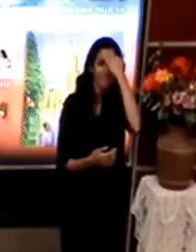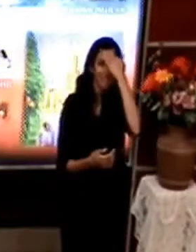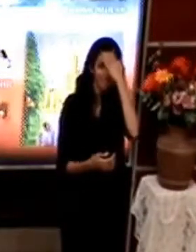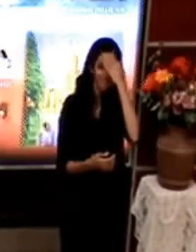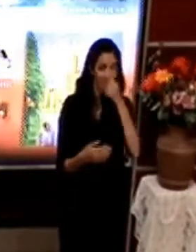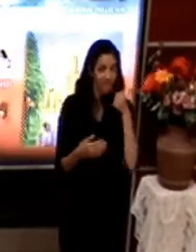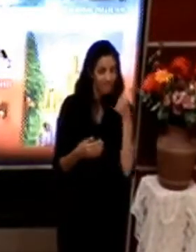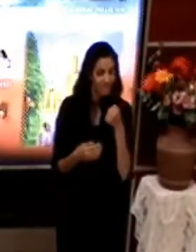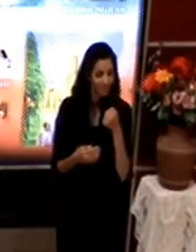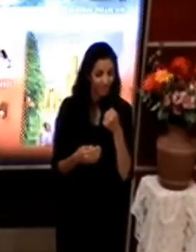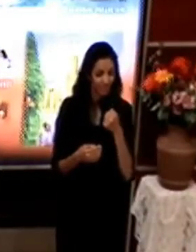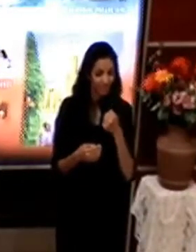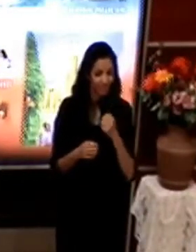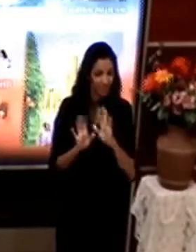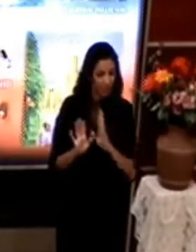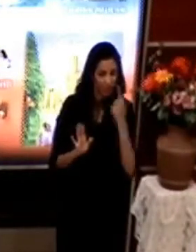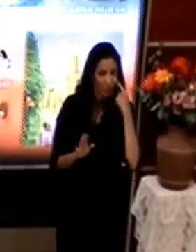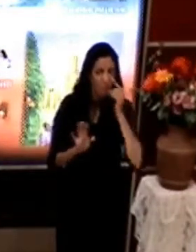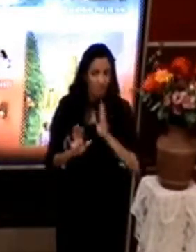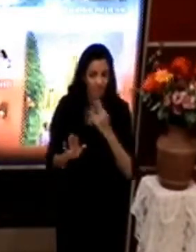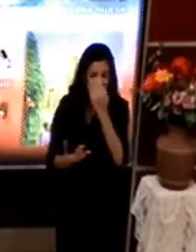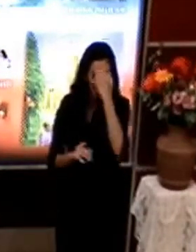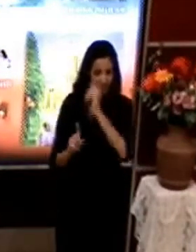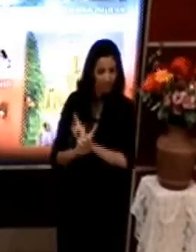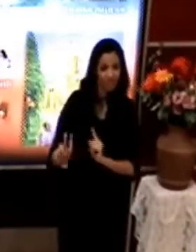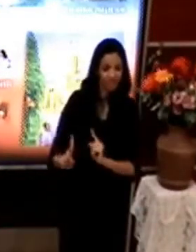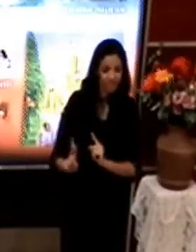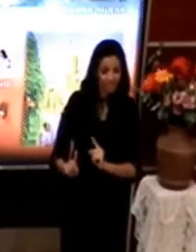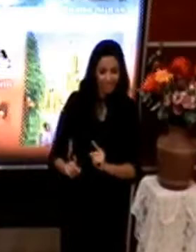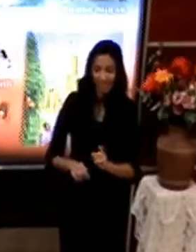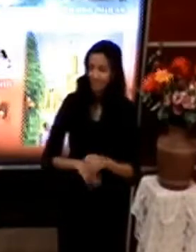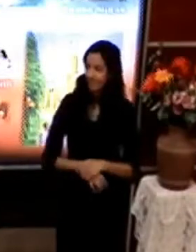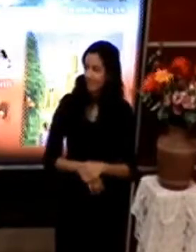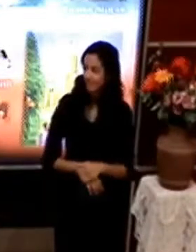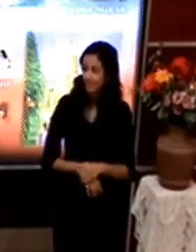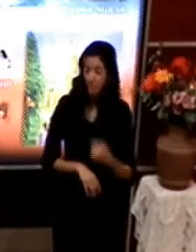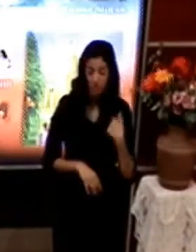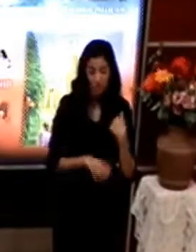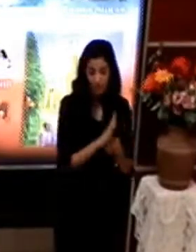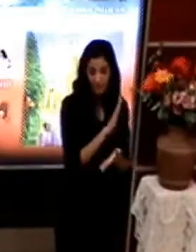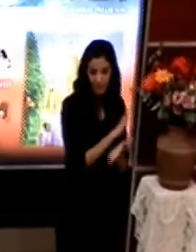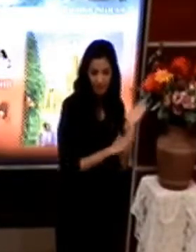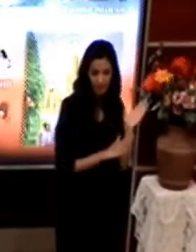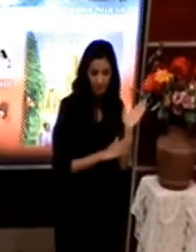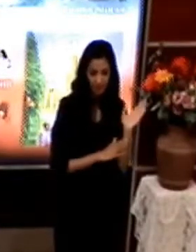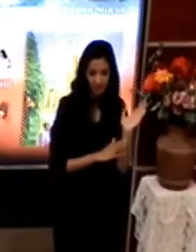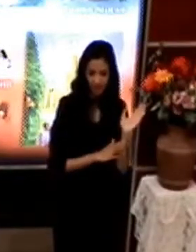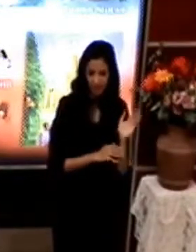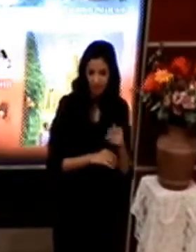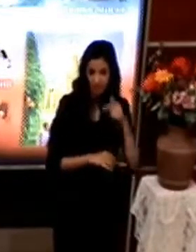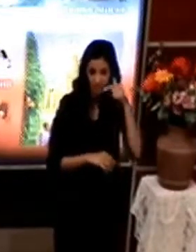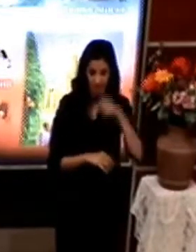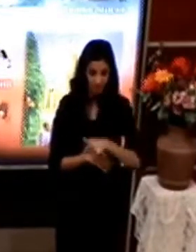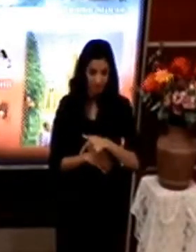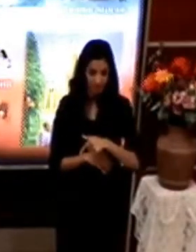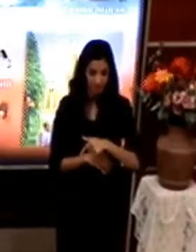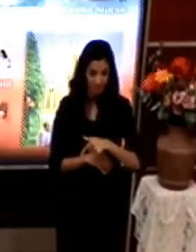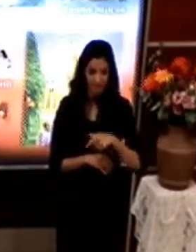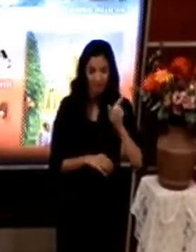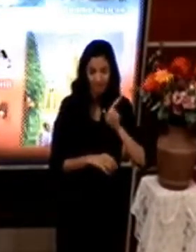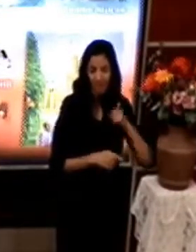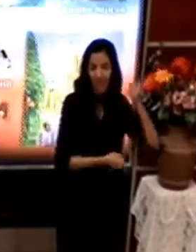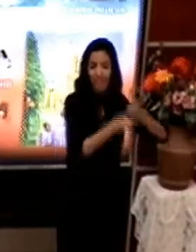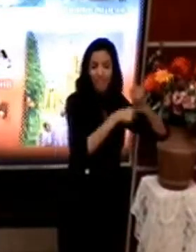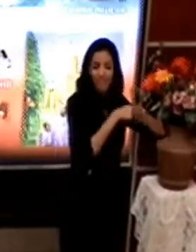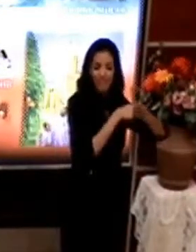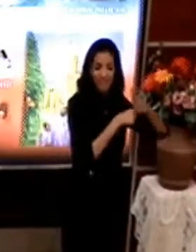le digo. Entonces, y le dije a ella, le digo, mirá, le digo, me voy de acá, le digo, porque si en el baile está el diablo, acá está peor, le digo, ¿viste? Y